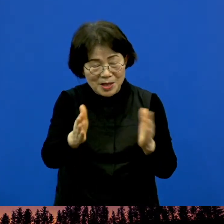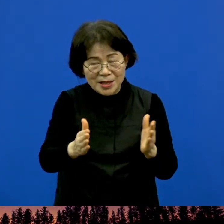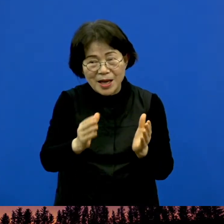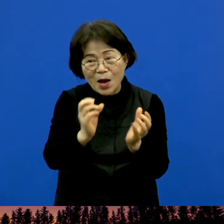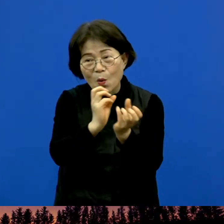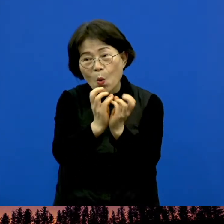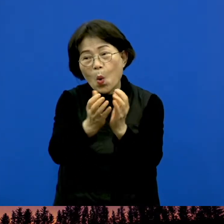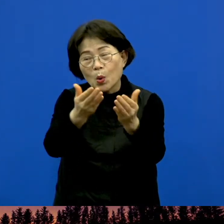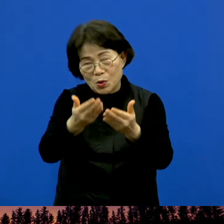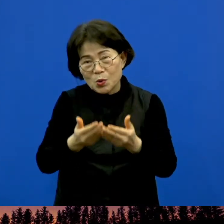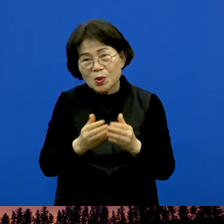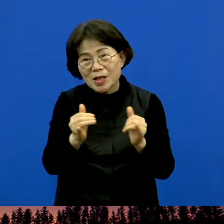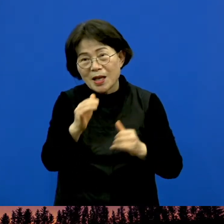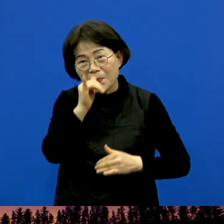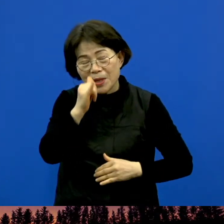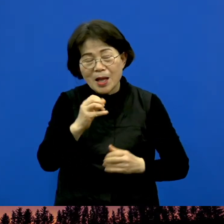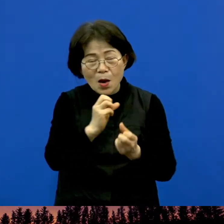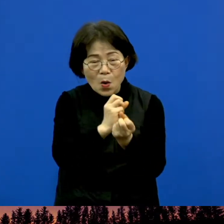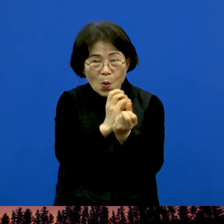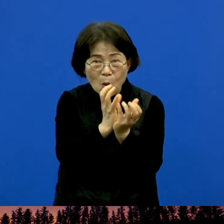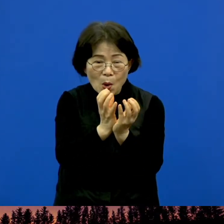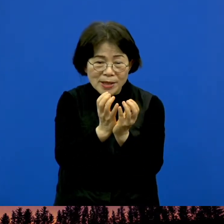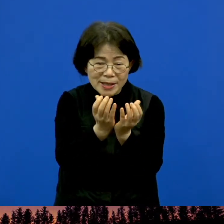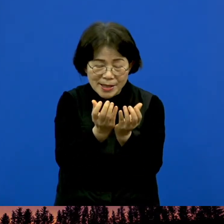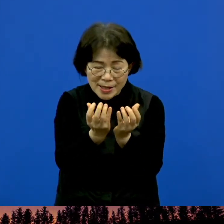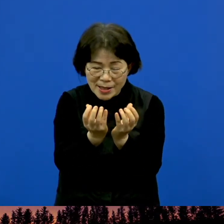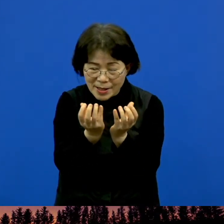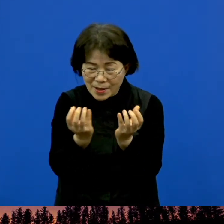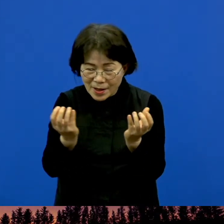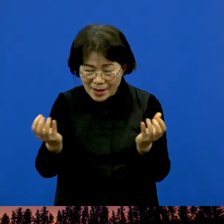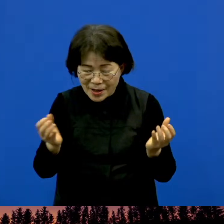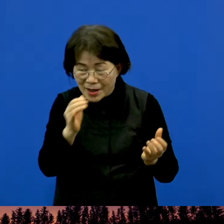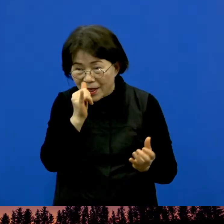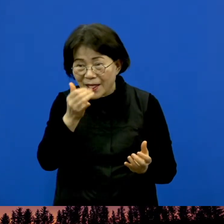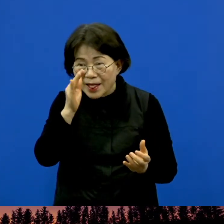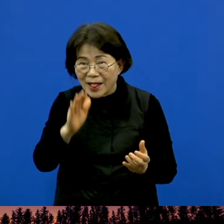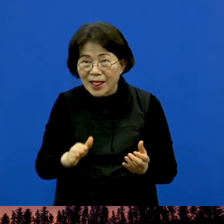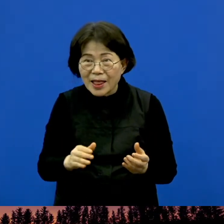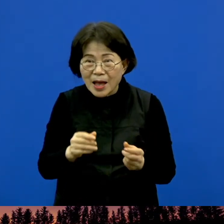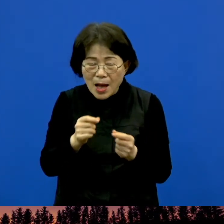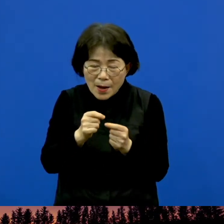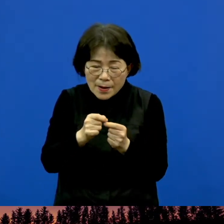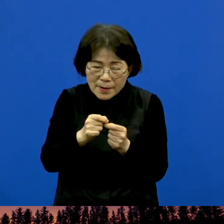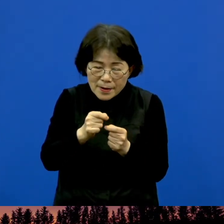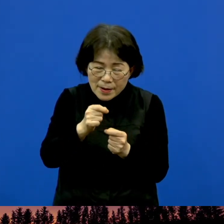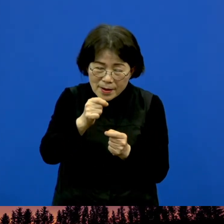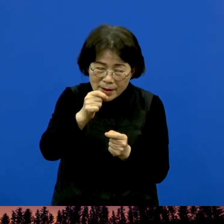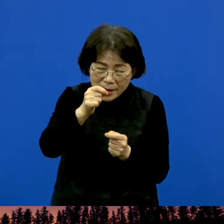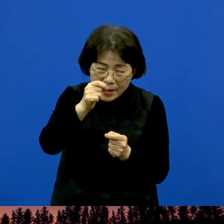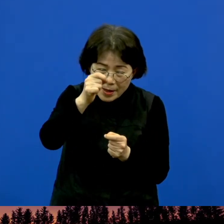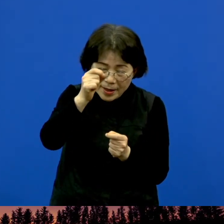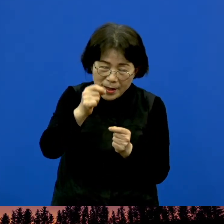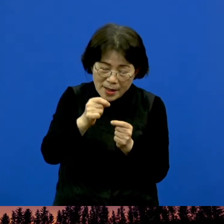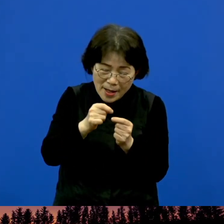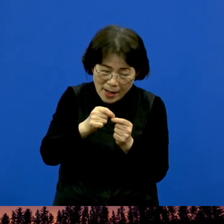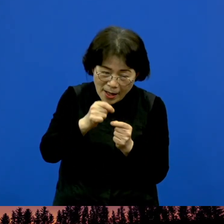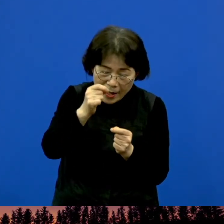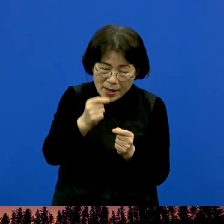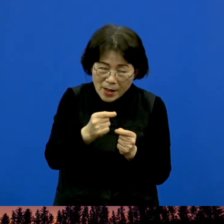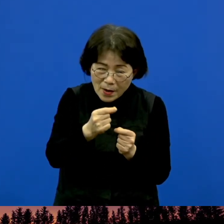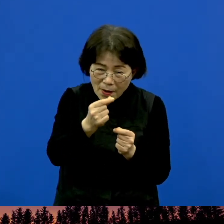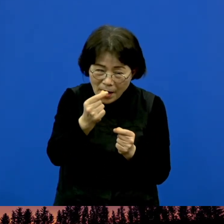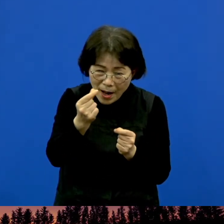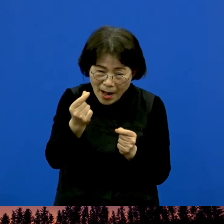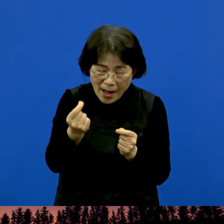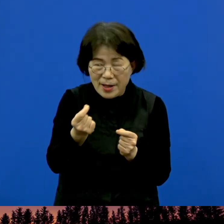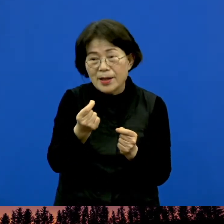모르지만 어떤 꽃이 이렇게 있는데 아주 가는 꽃이에요. 꽃잎이에요. 그 한지